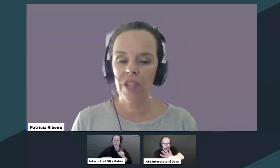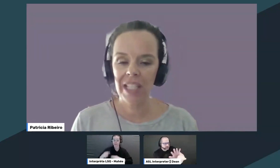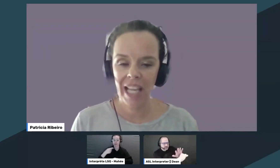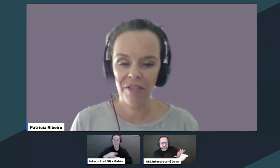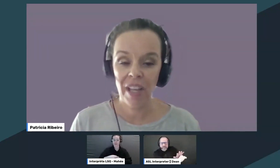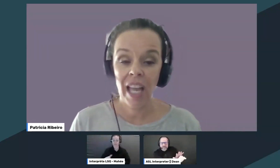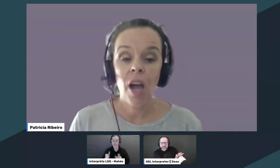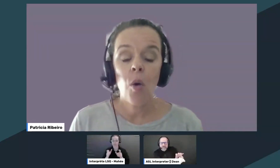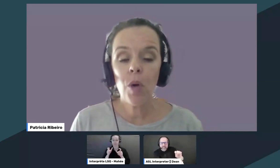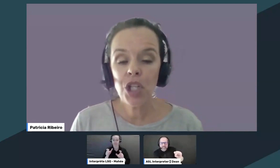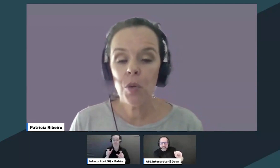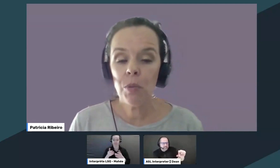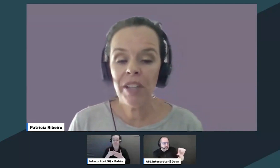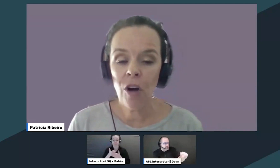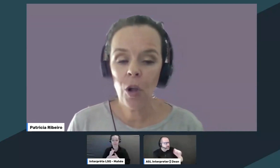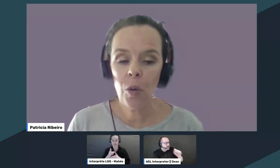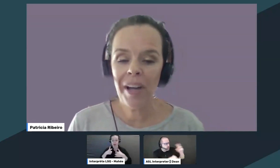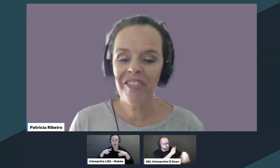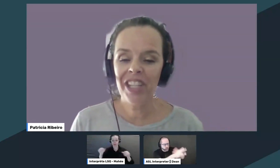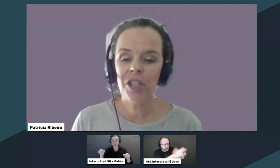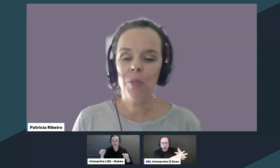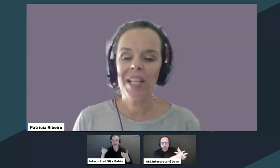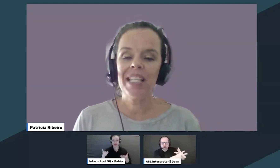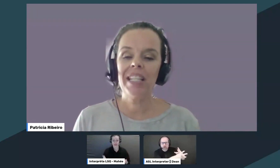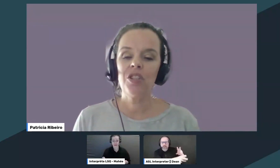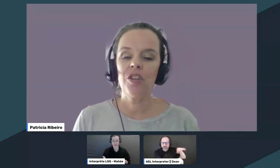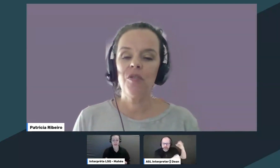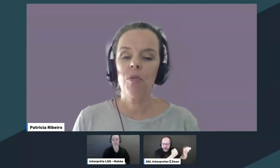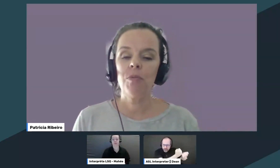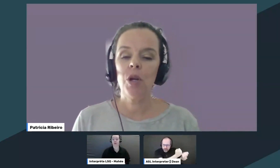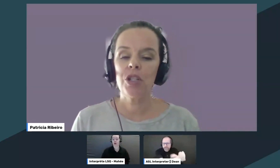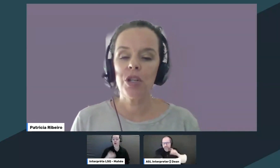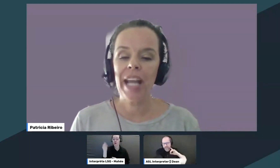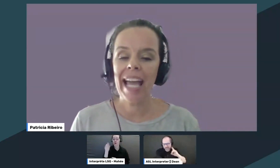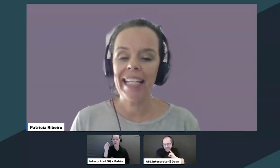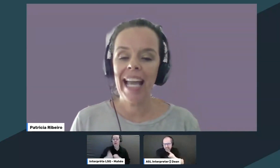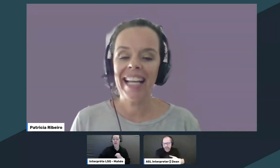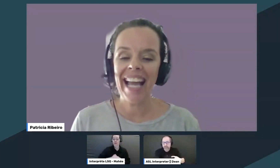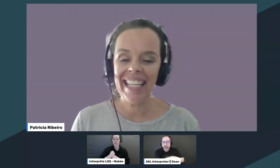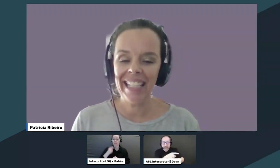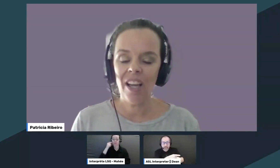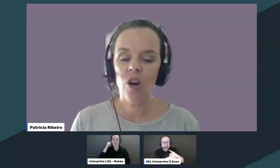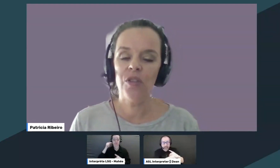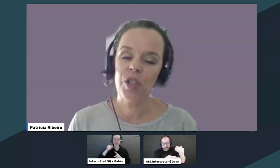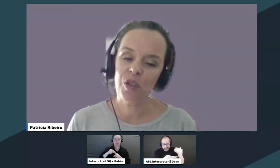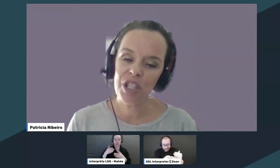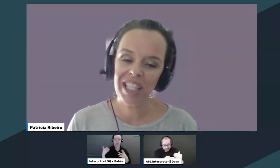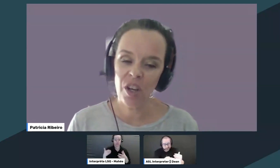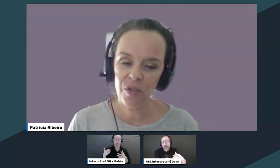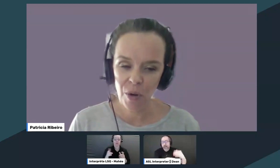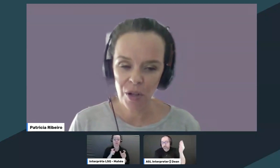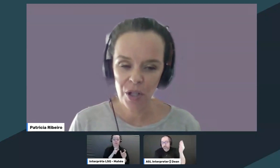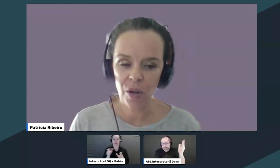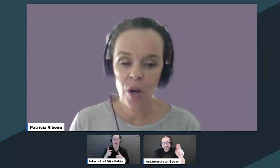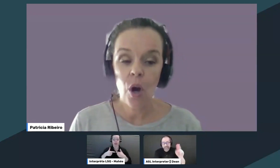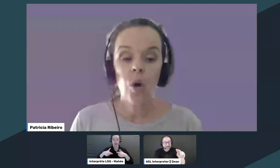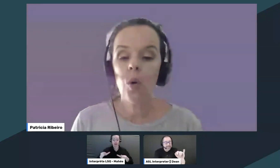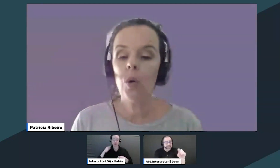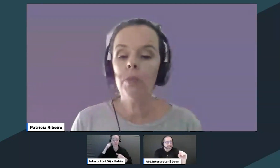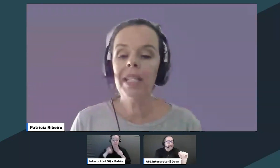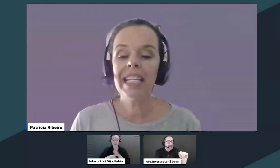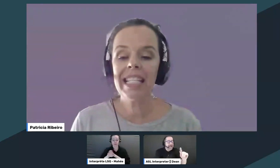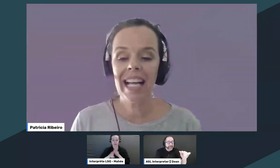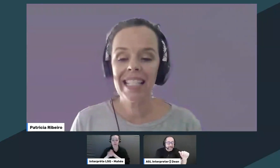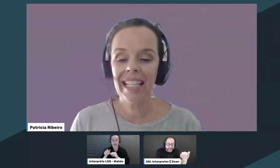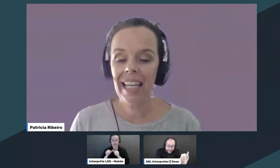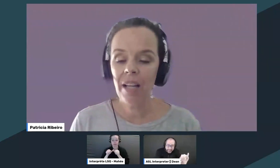des ODD, qui sera suivie d'une présentation vidéo de la docteure Nadia Kaidi de l'Université de Toronto